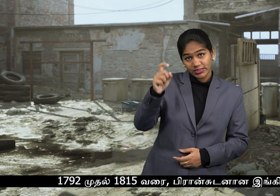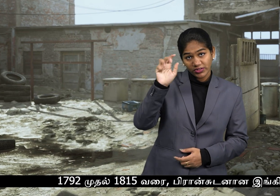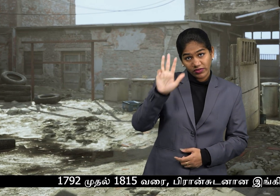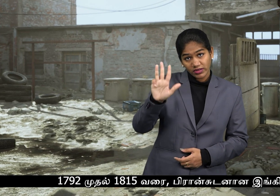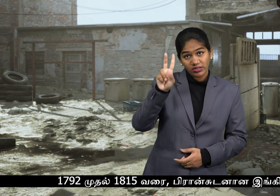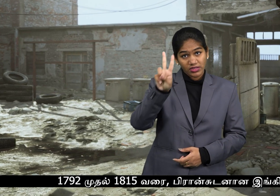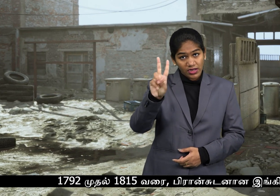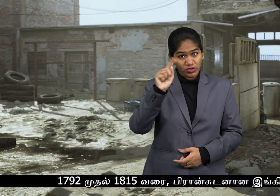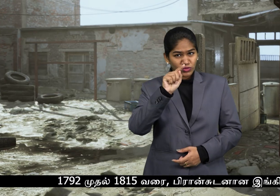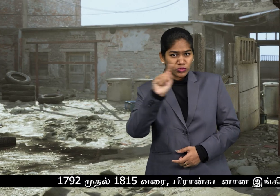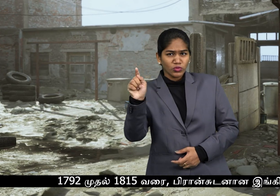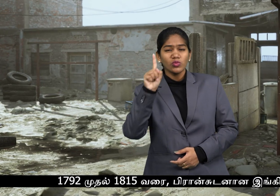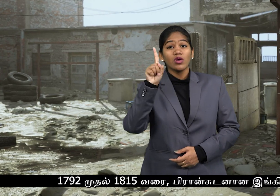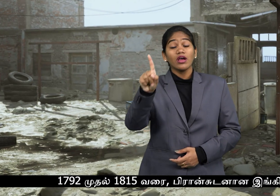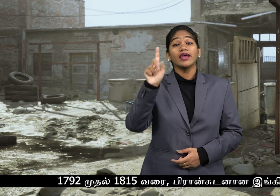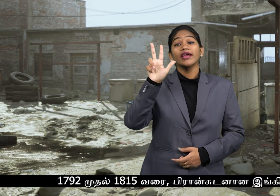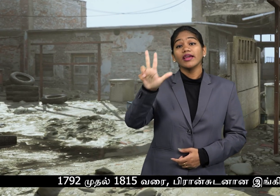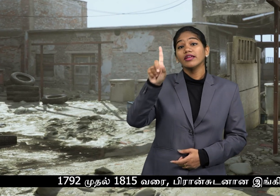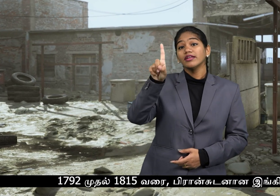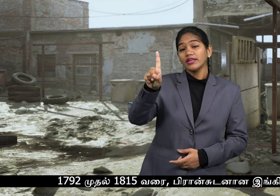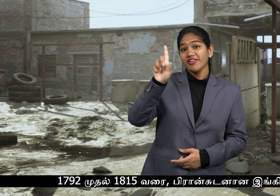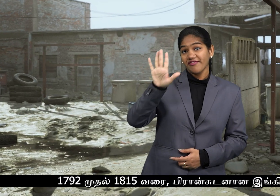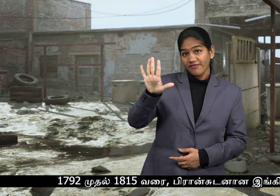ஆயிரத்து 1792 முதல்